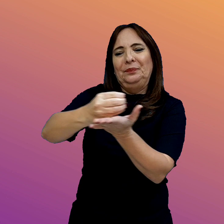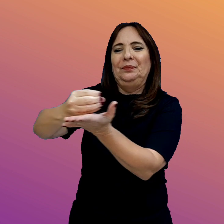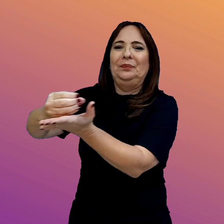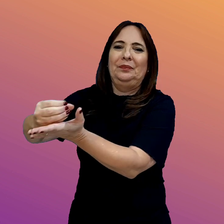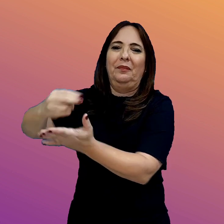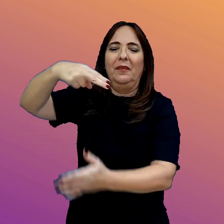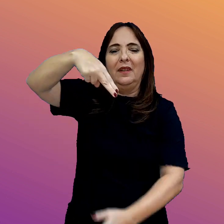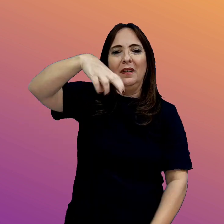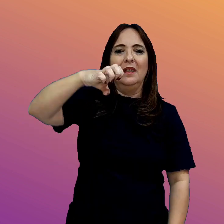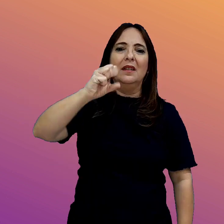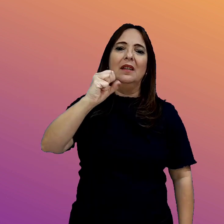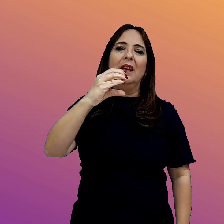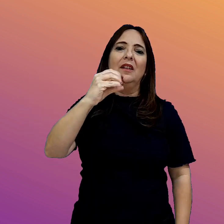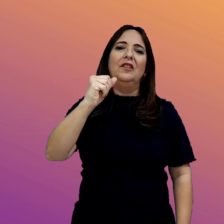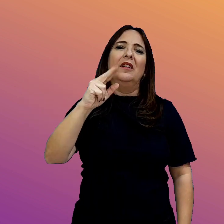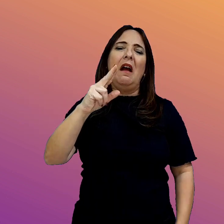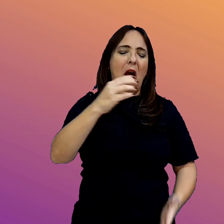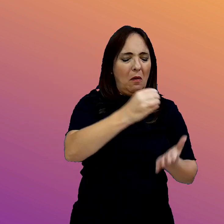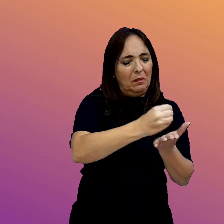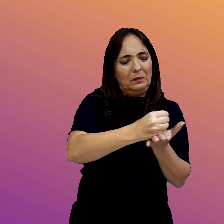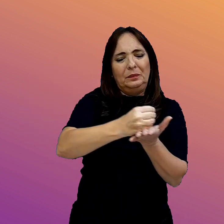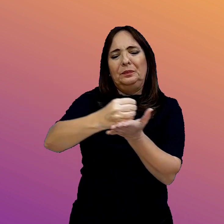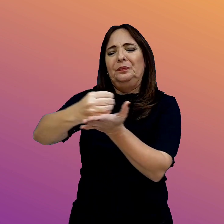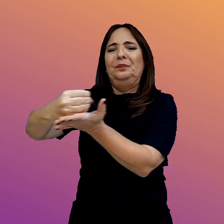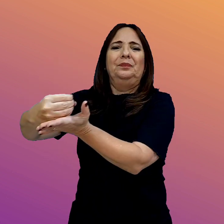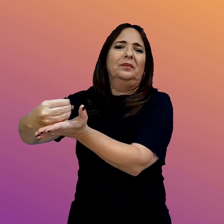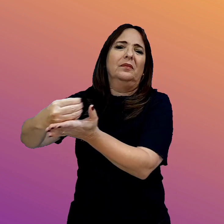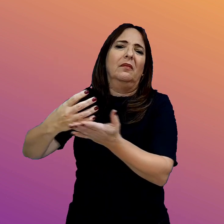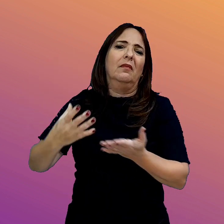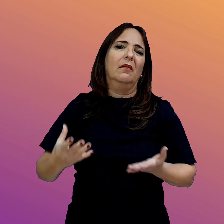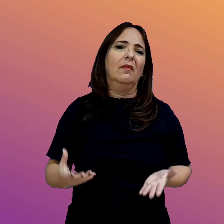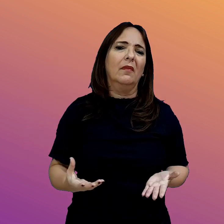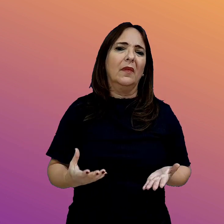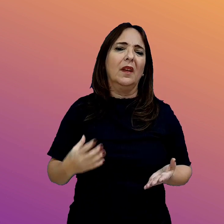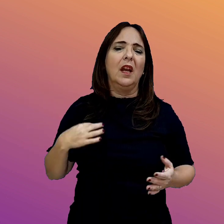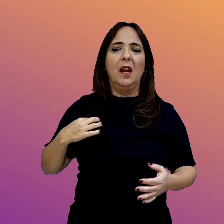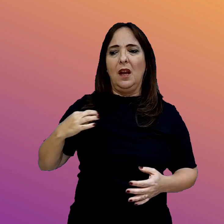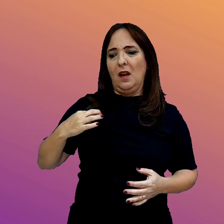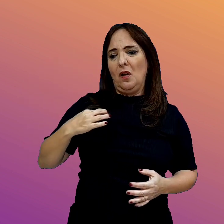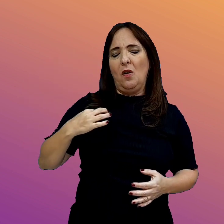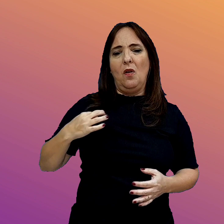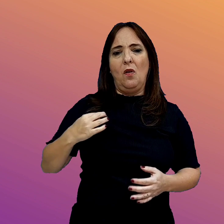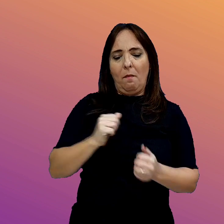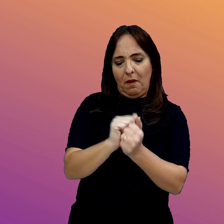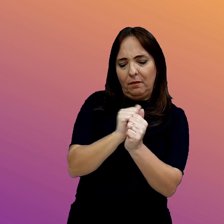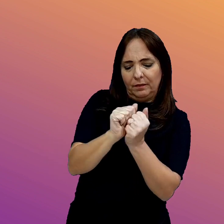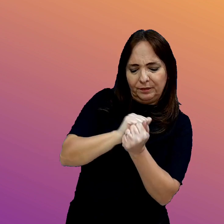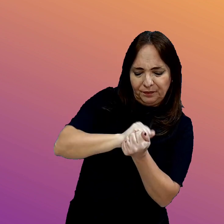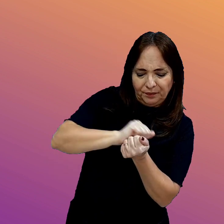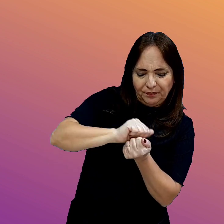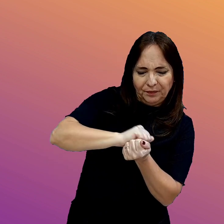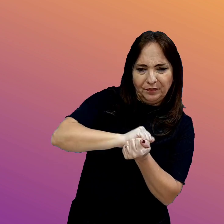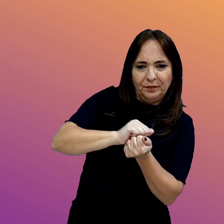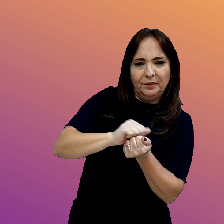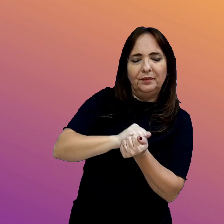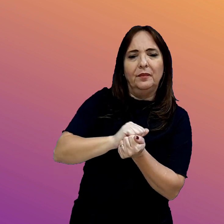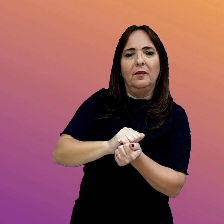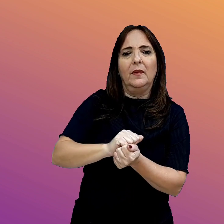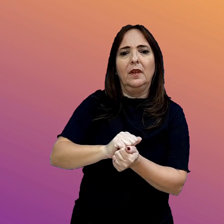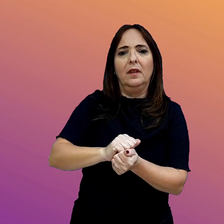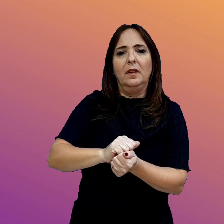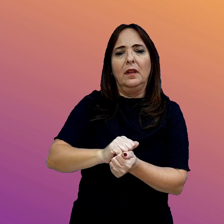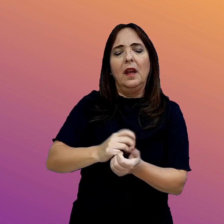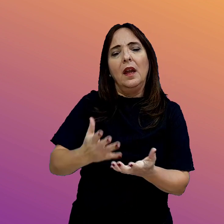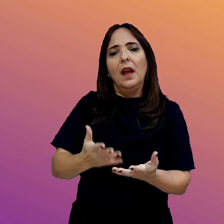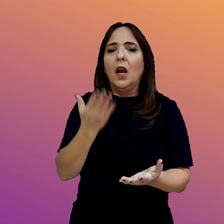misturado, leva lá no quarto para o filho beber, roupa lavada, né? Comida na mesa. Gente, espera aí, tem alguma coisa errada